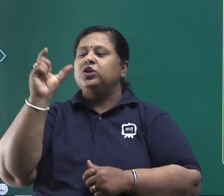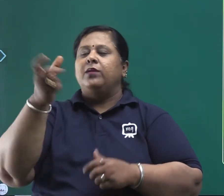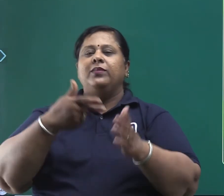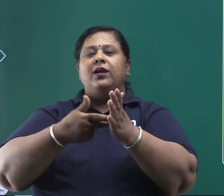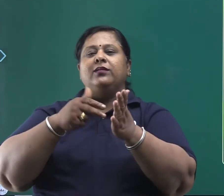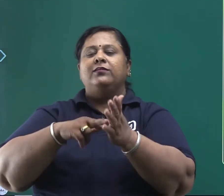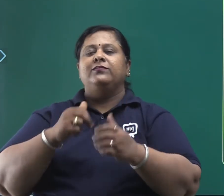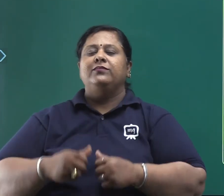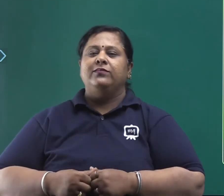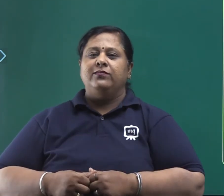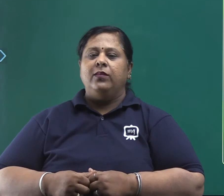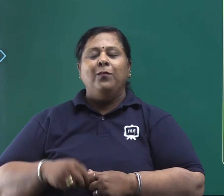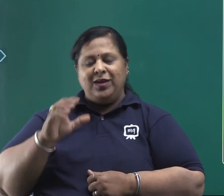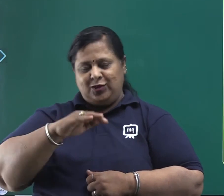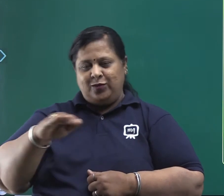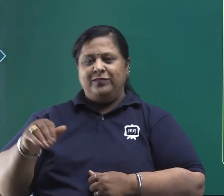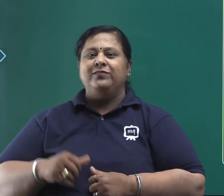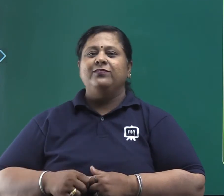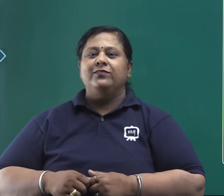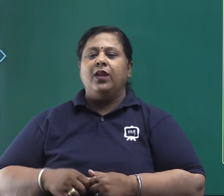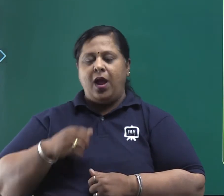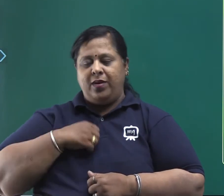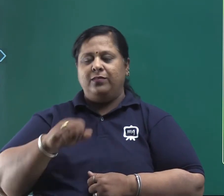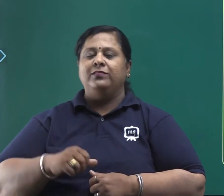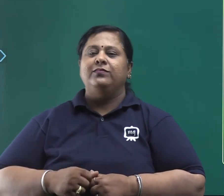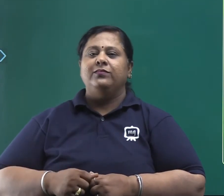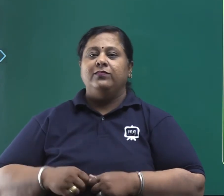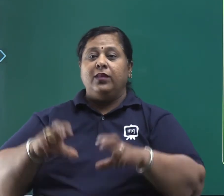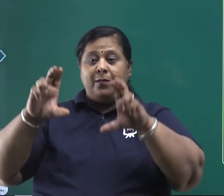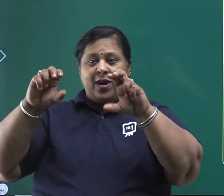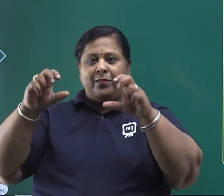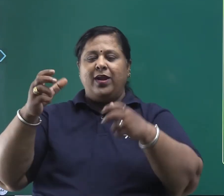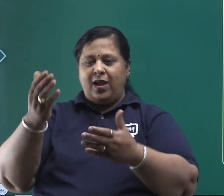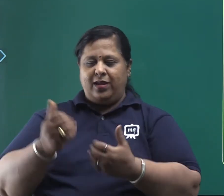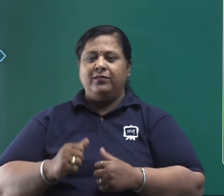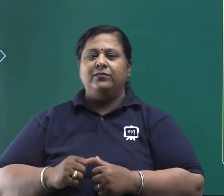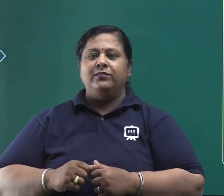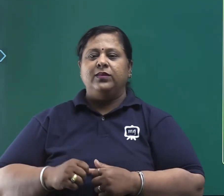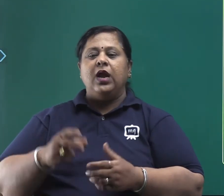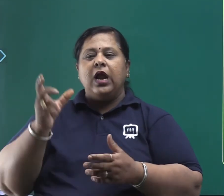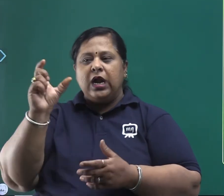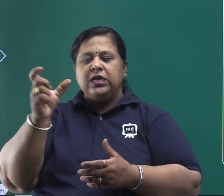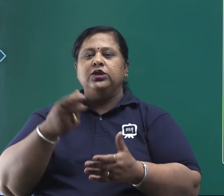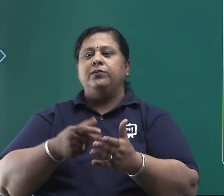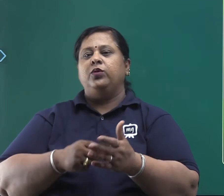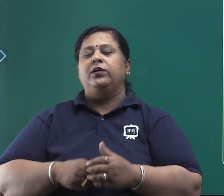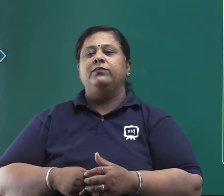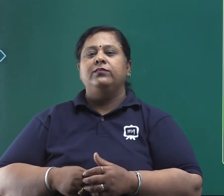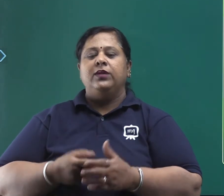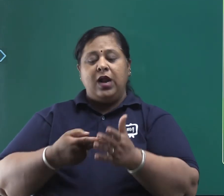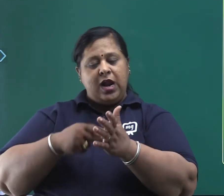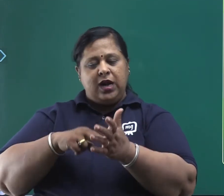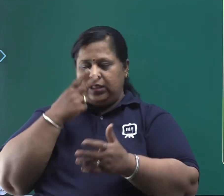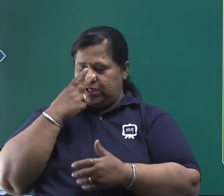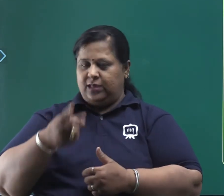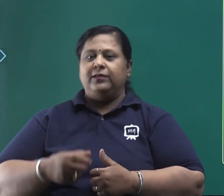शब्दार्थ। बच्चों, अब हम पाठ में आए कठिन शब्दों के